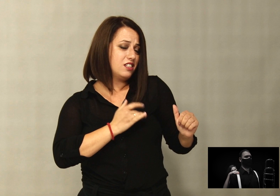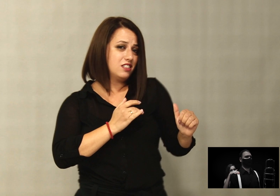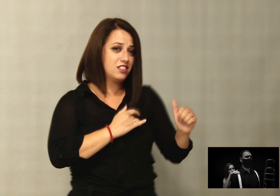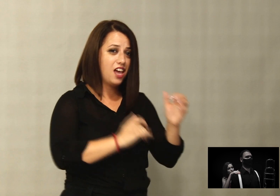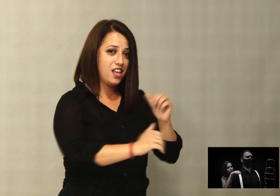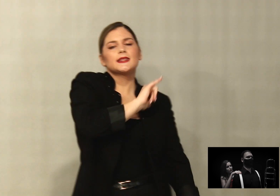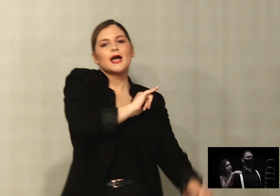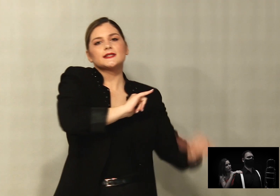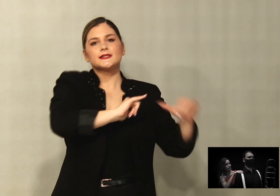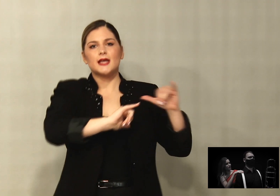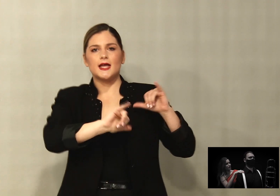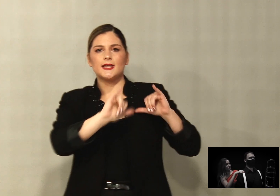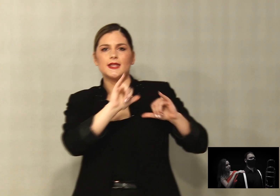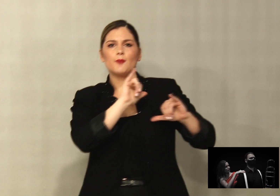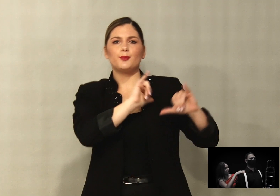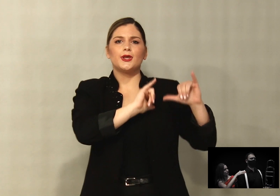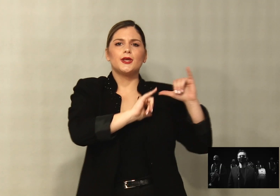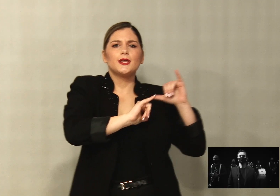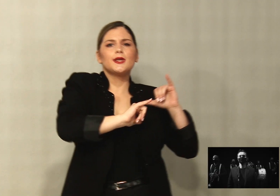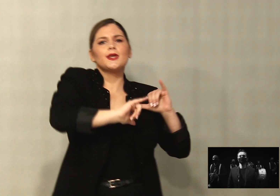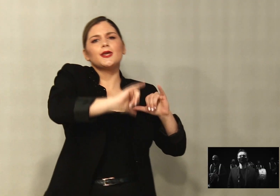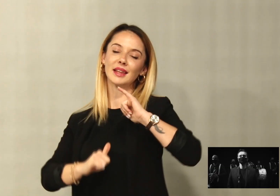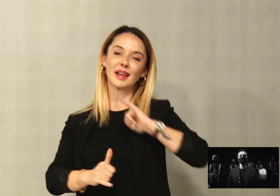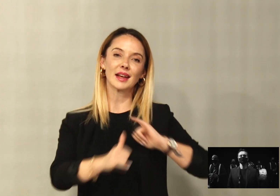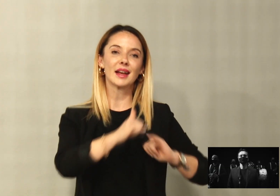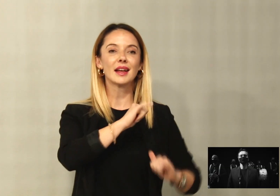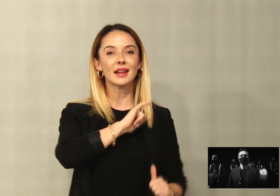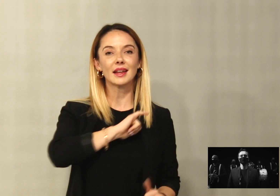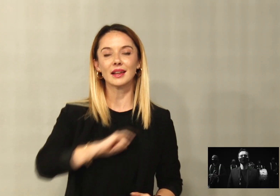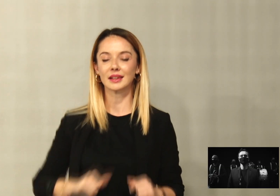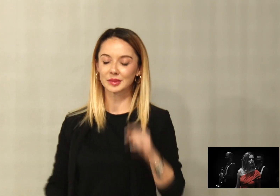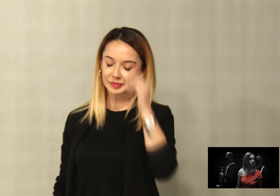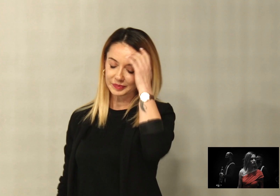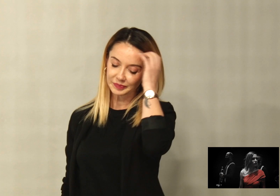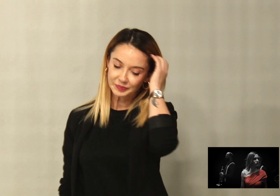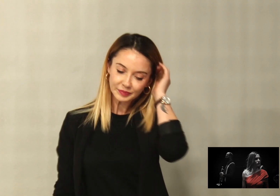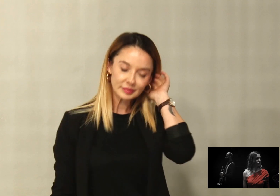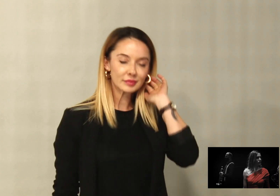Pijam srce da se napije,